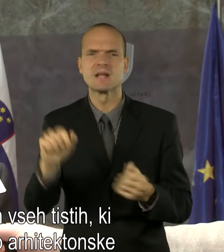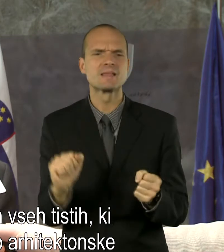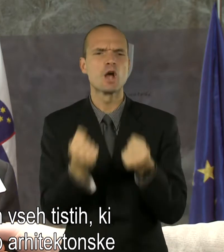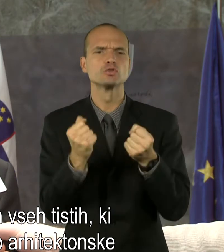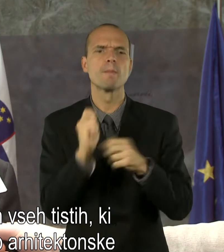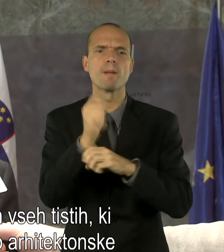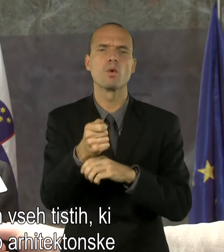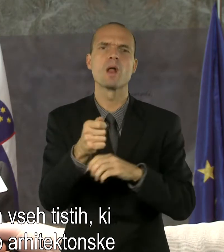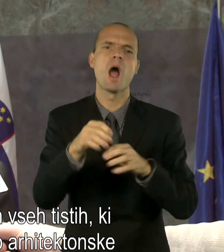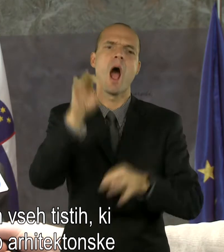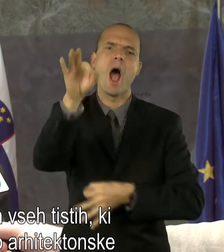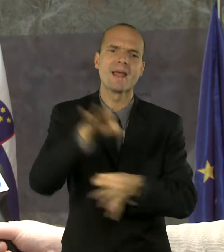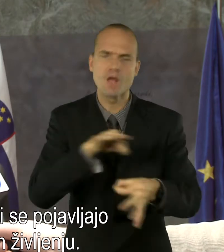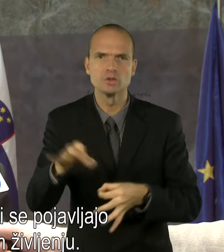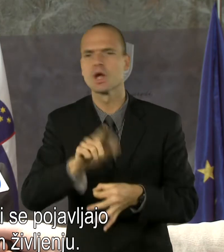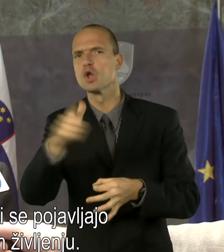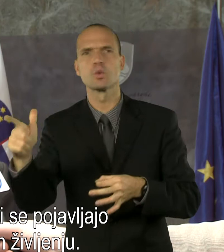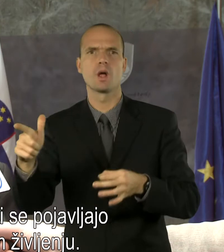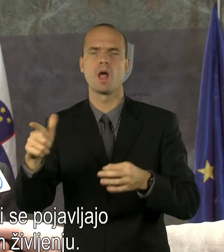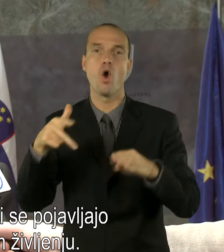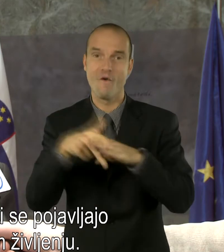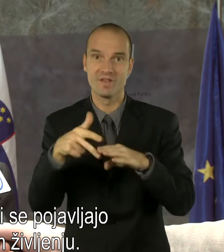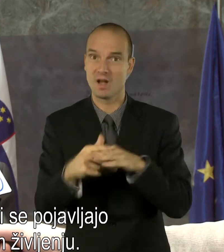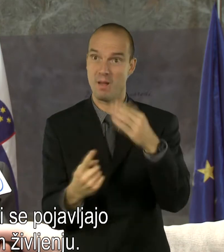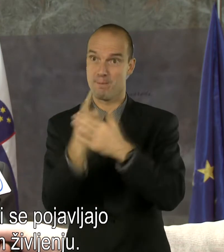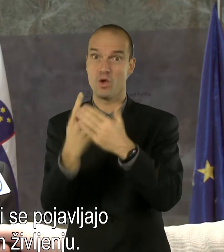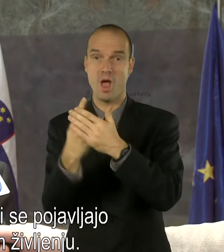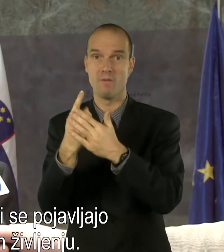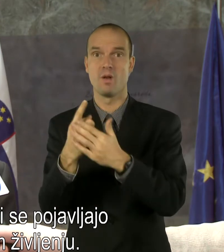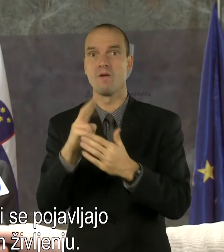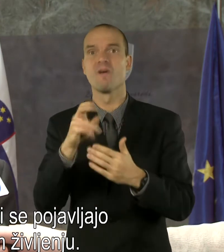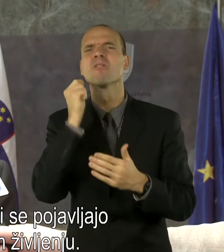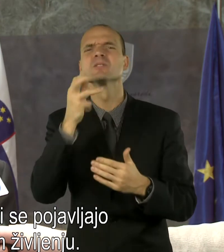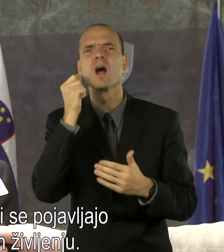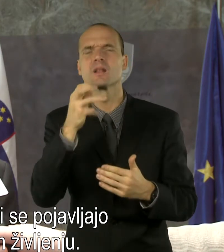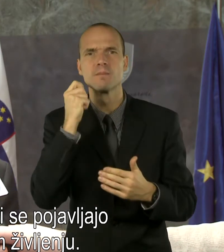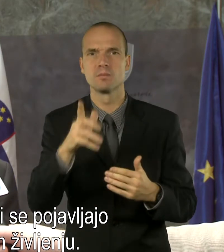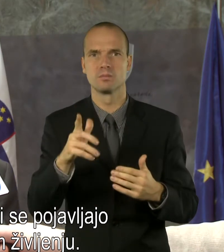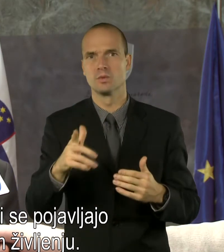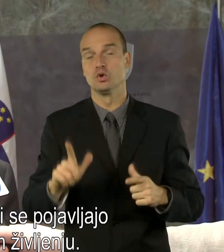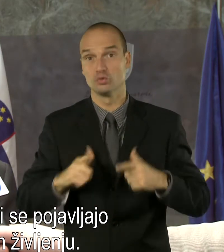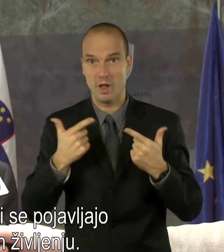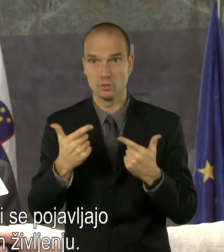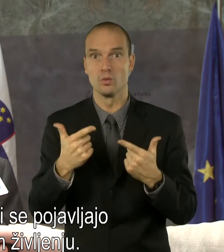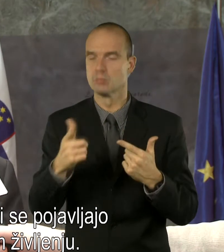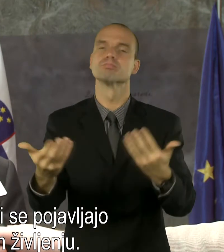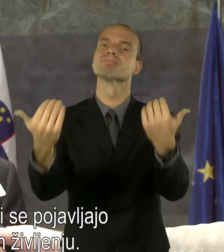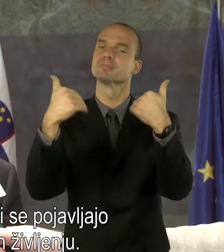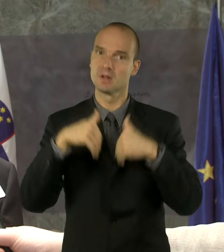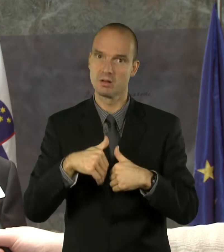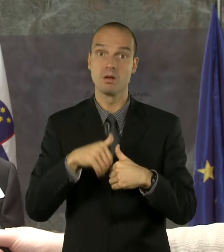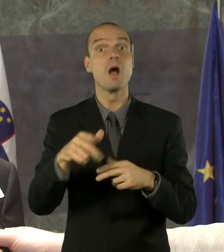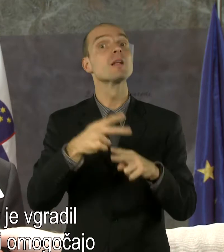premagujejo ovire, arhitektonske ali pa kakršnekoli, ki se pojavljajo v vsakodnevnem